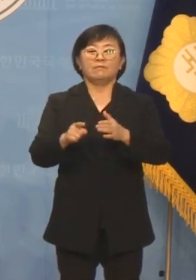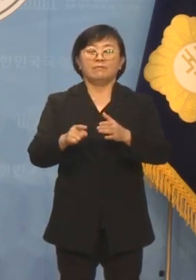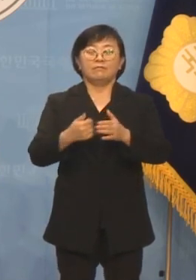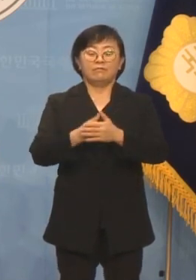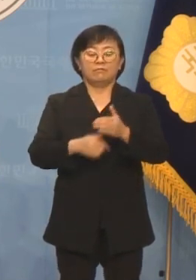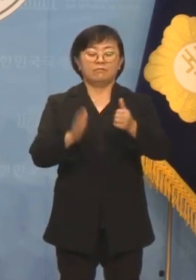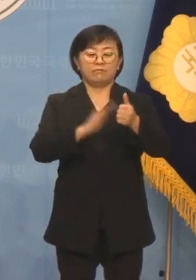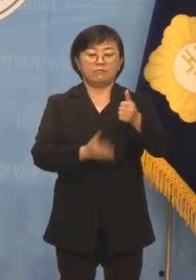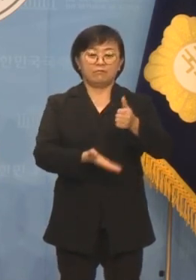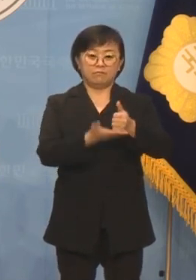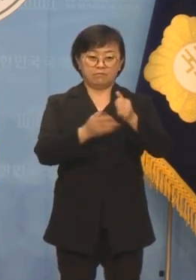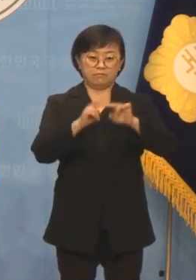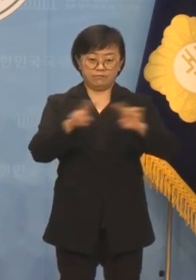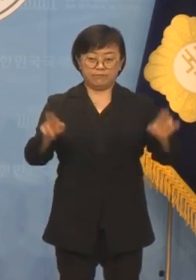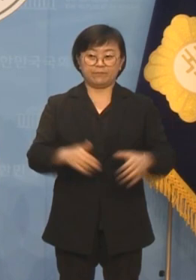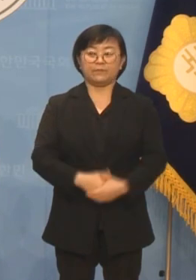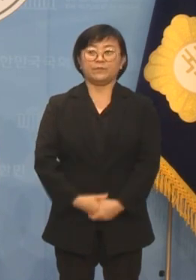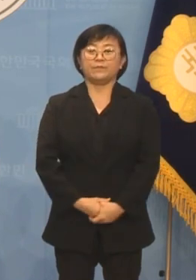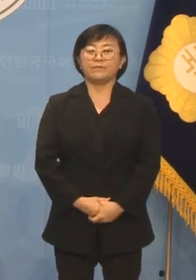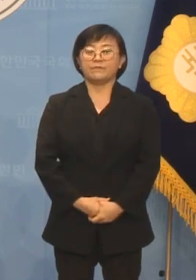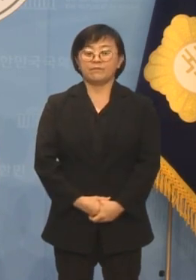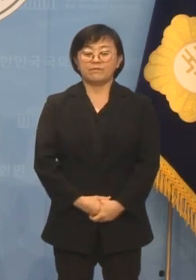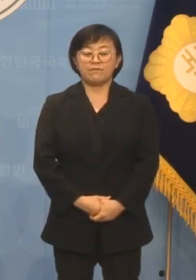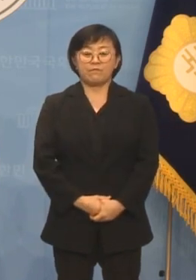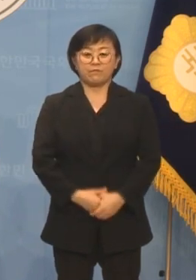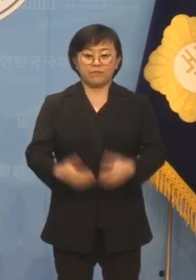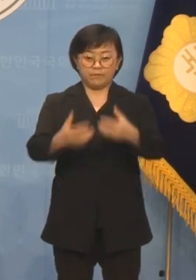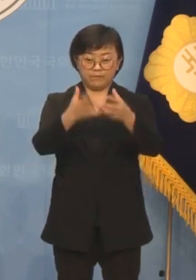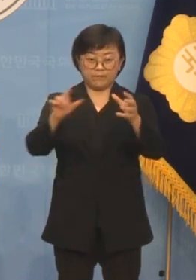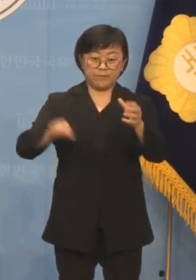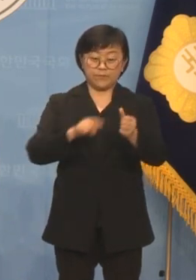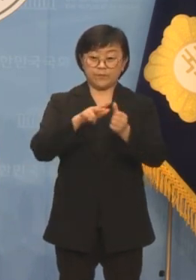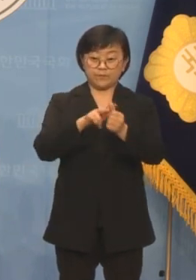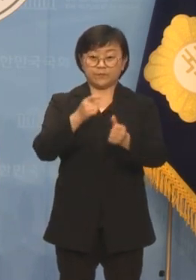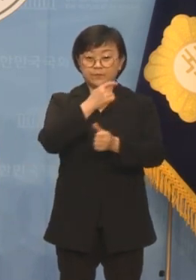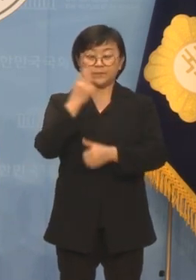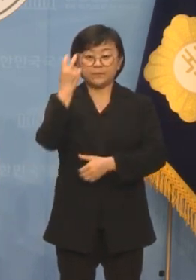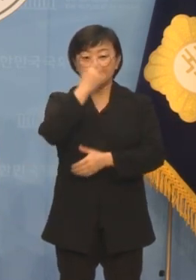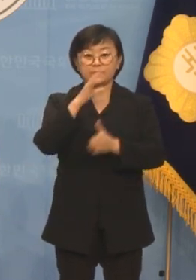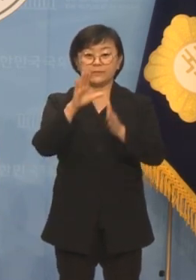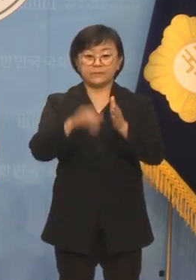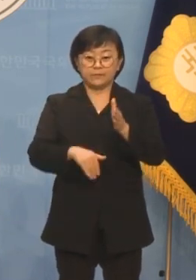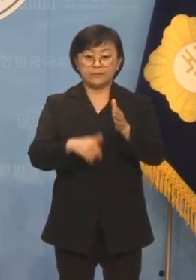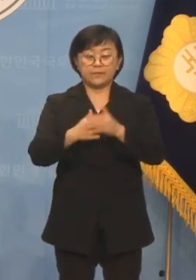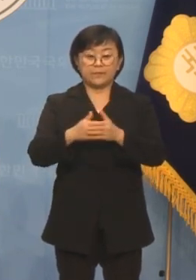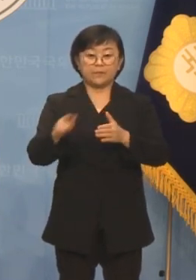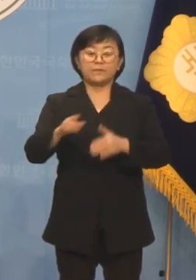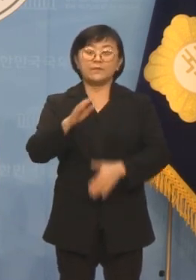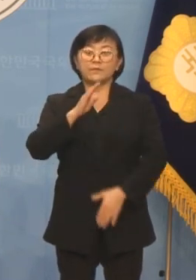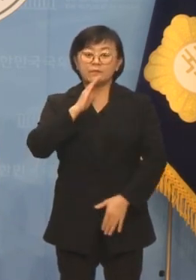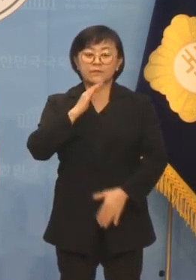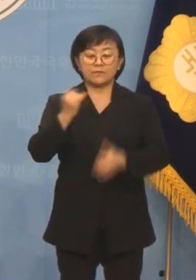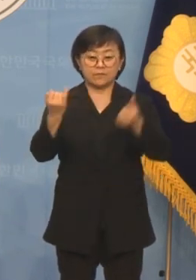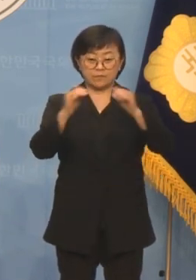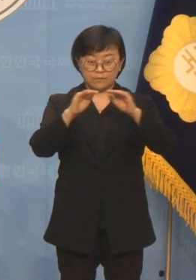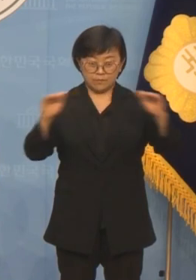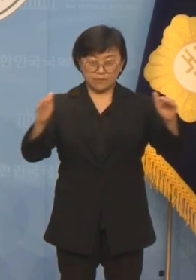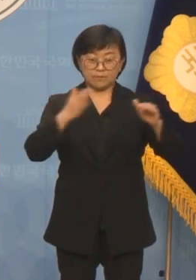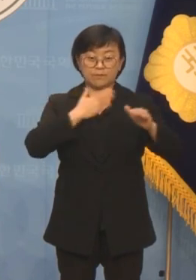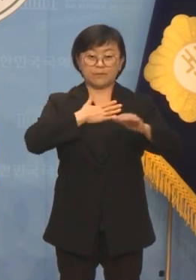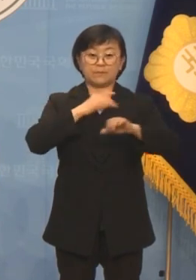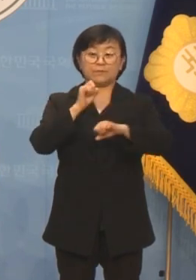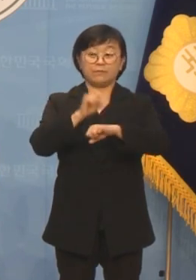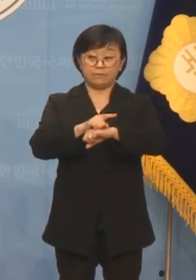공천을 취소하기도 했습니다. 당내 후보 검증 과정에서 최소한의 성평등